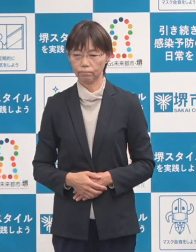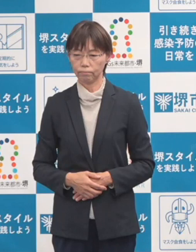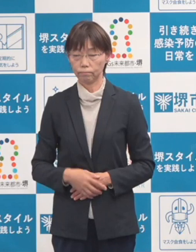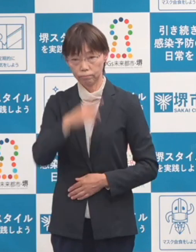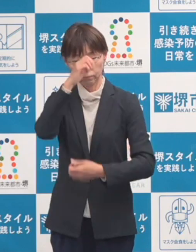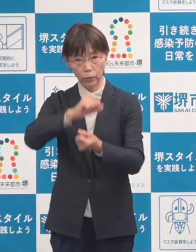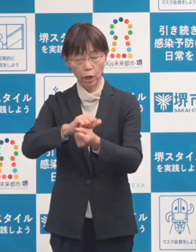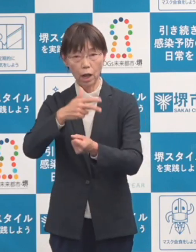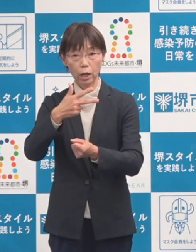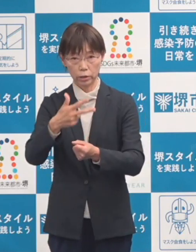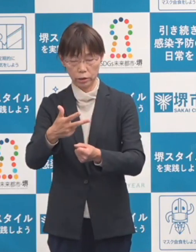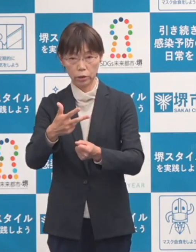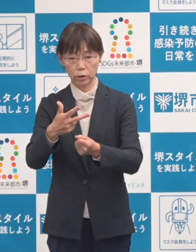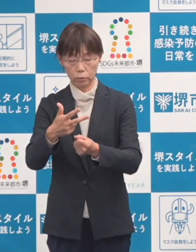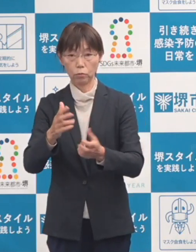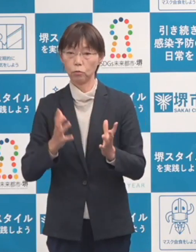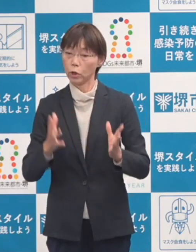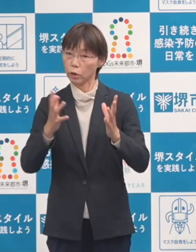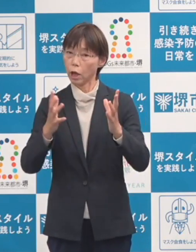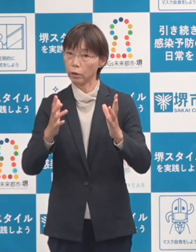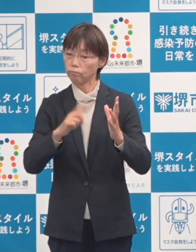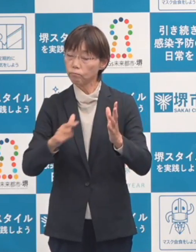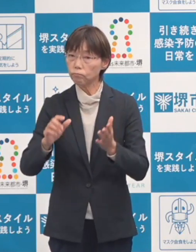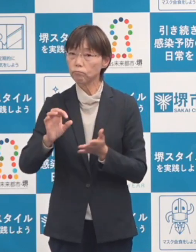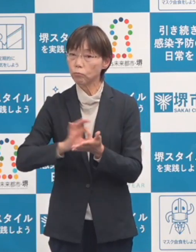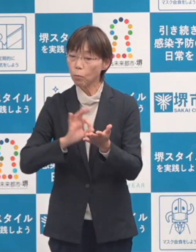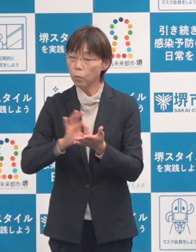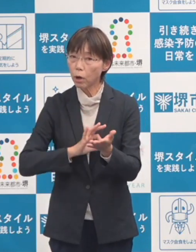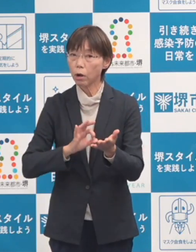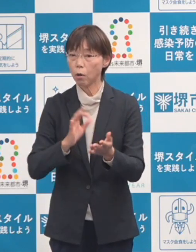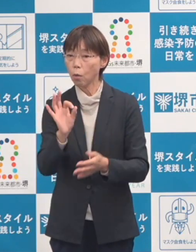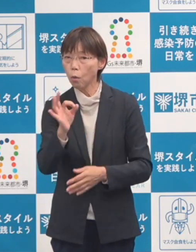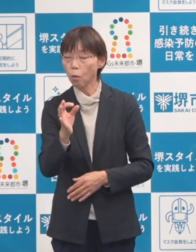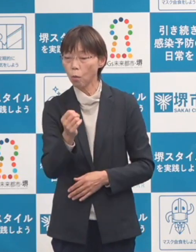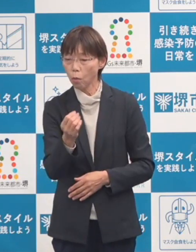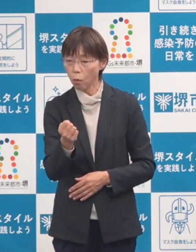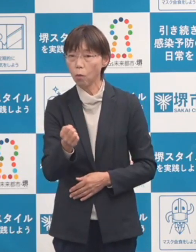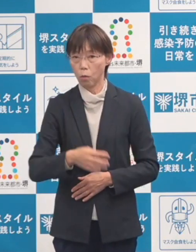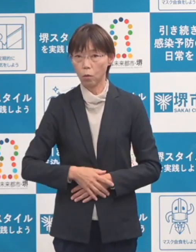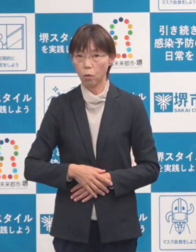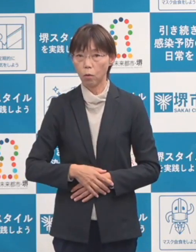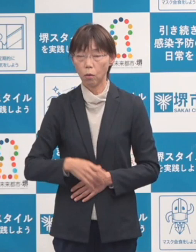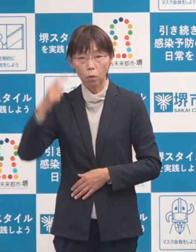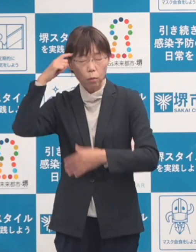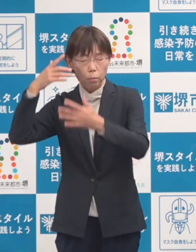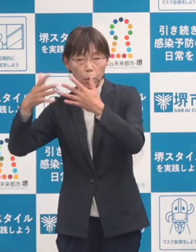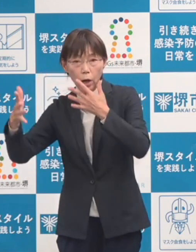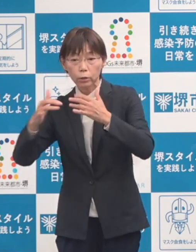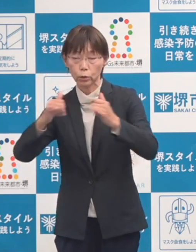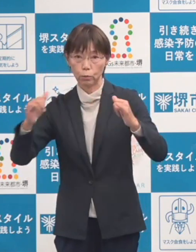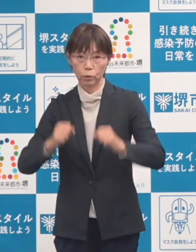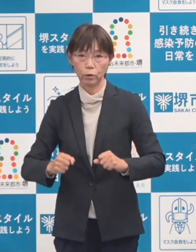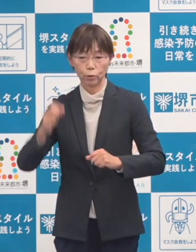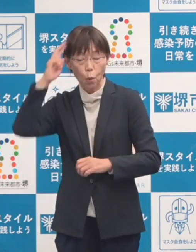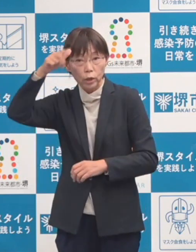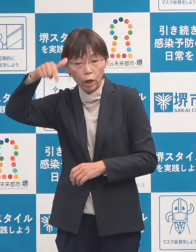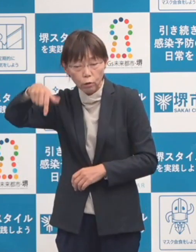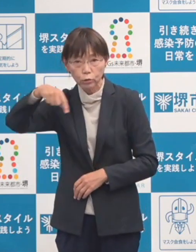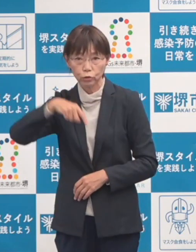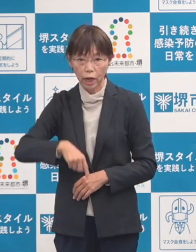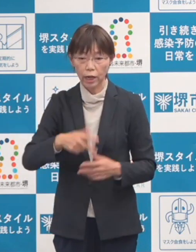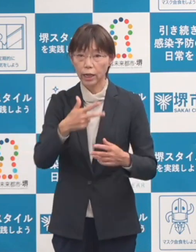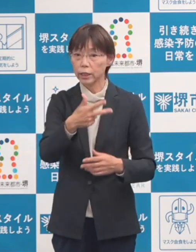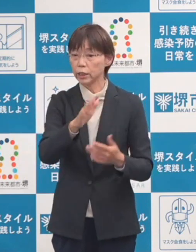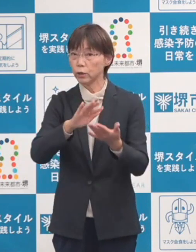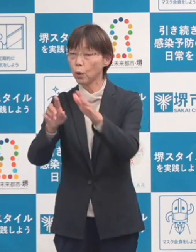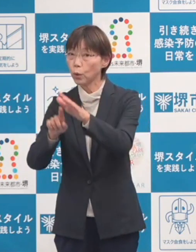堺市の農業産出額、意外に思われる方もおられますが、実は府内、大阪府内の市町村で